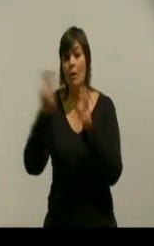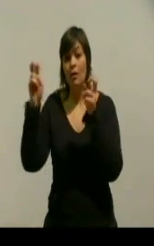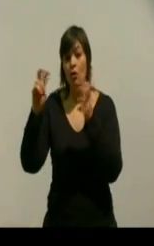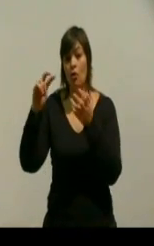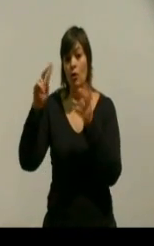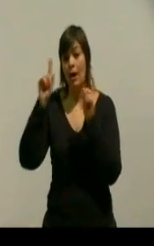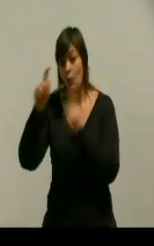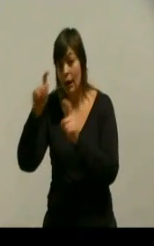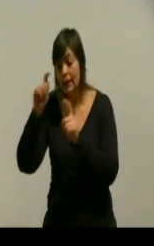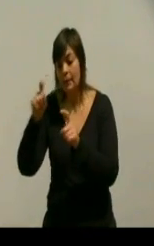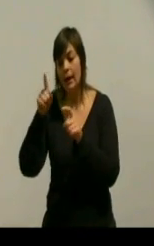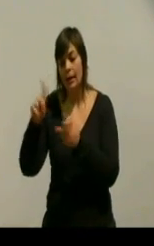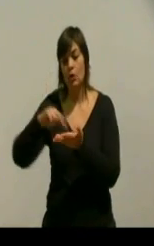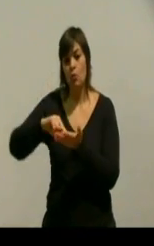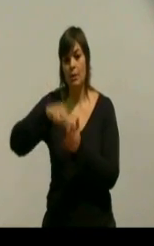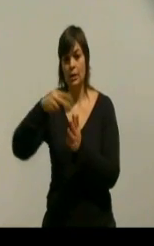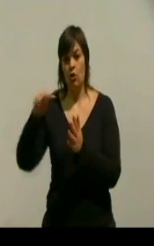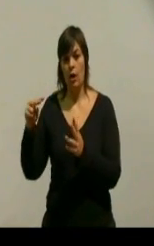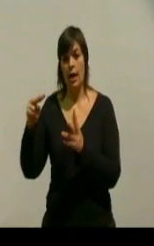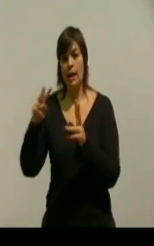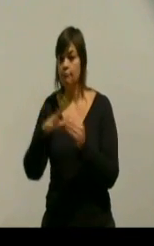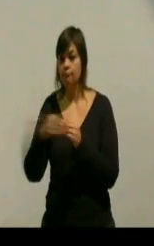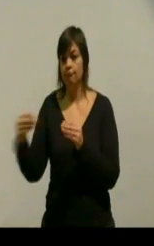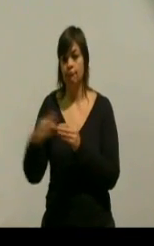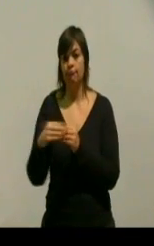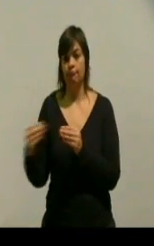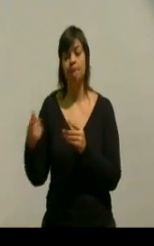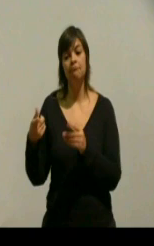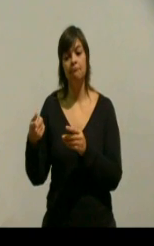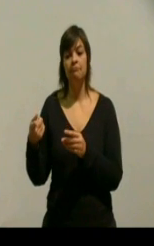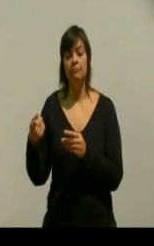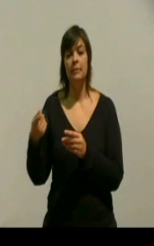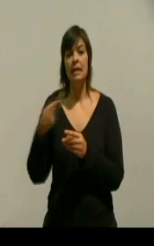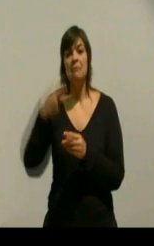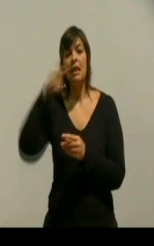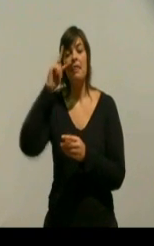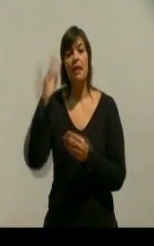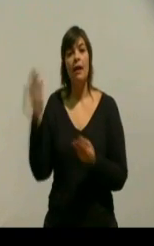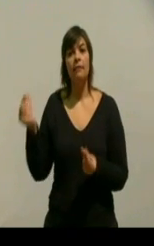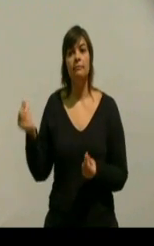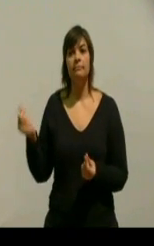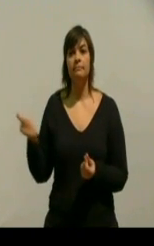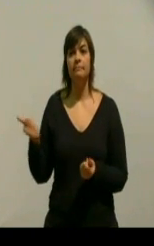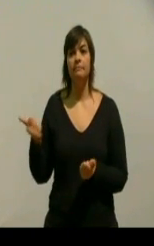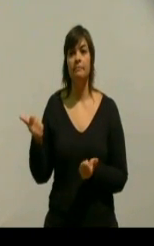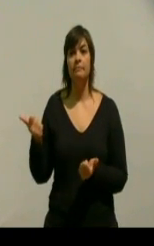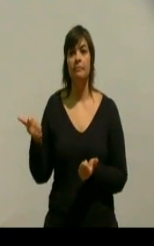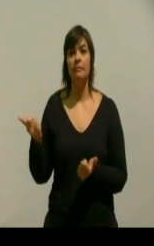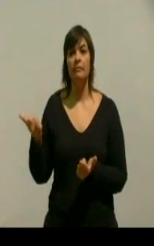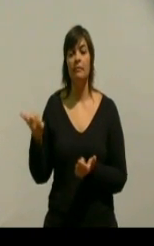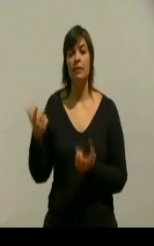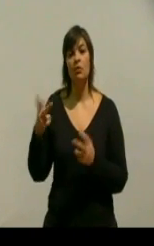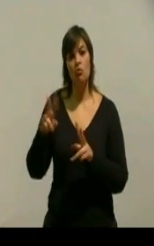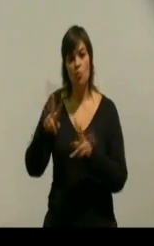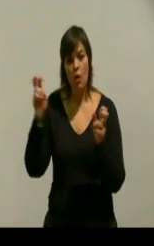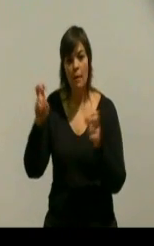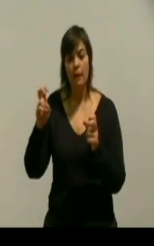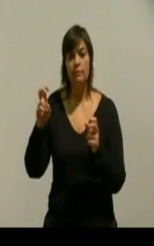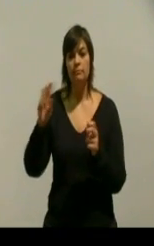las nuevas tecnologías y fue una experiencia bastante innovadora para mí,